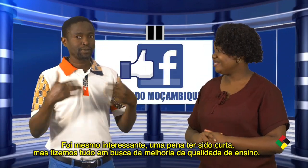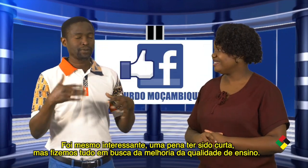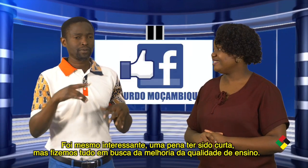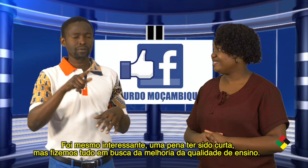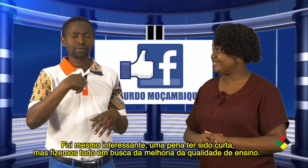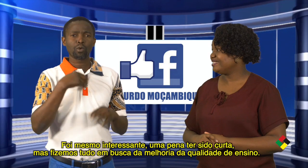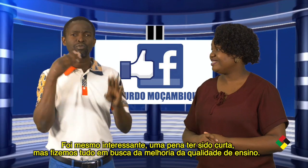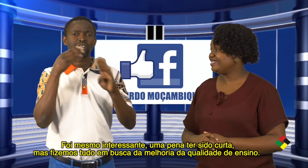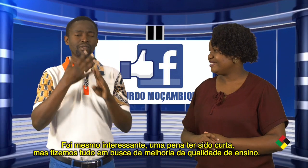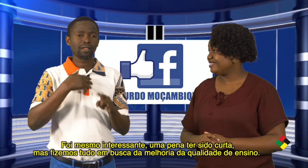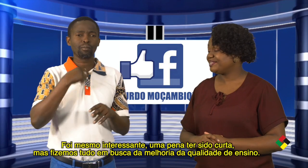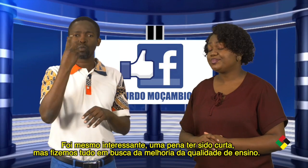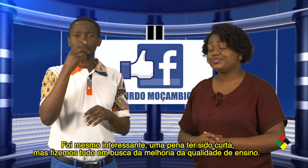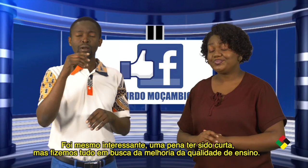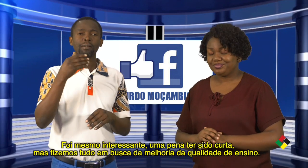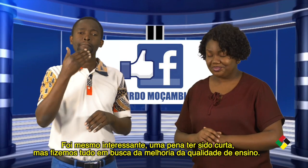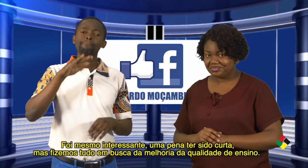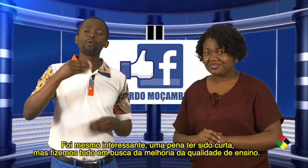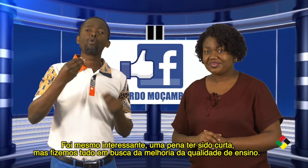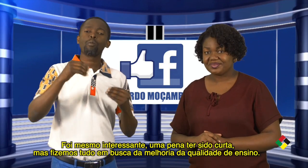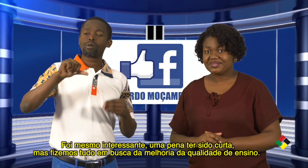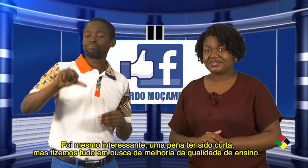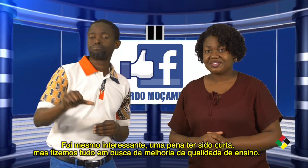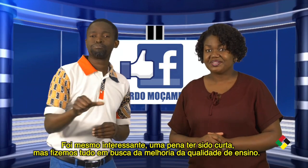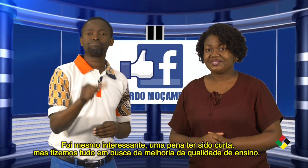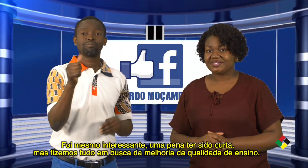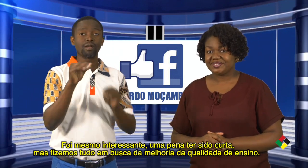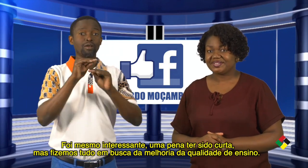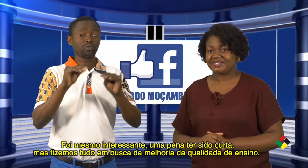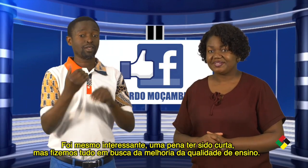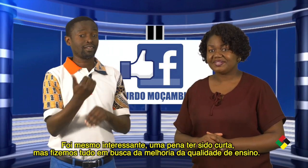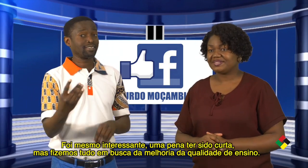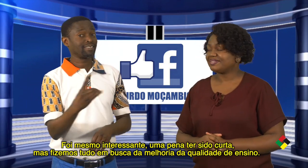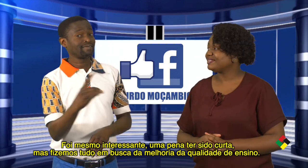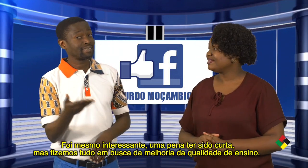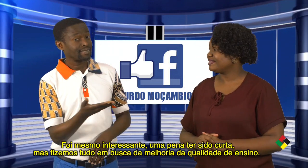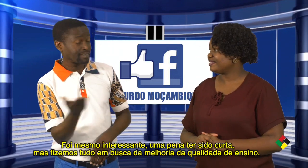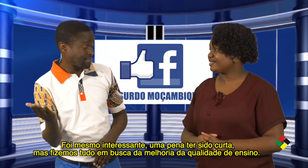da melhoria da qualidade de ensino para crianças com deficiência.